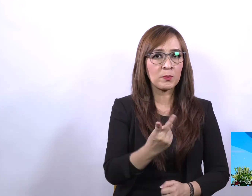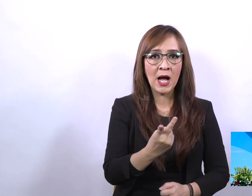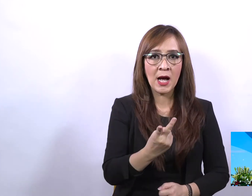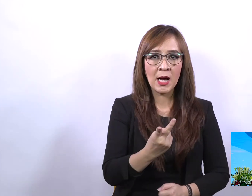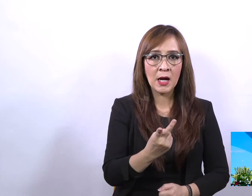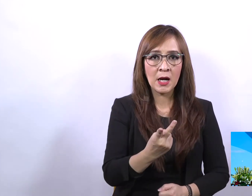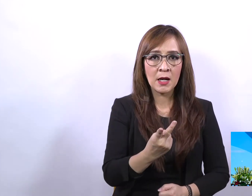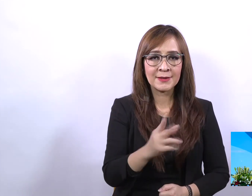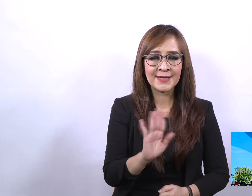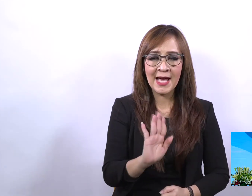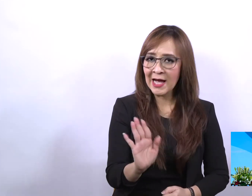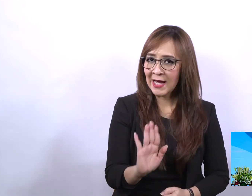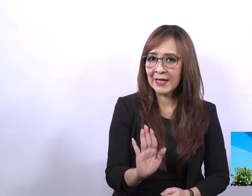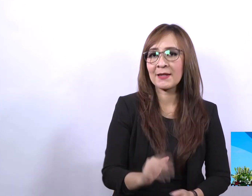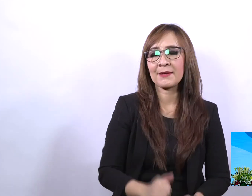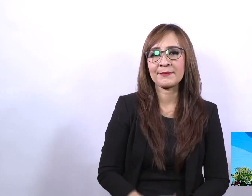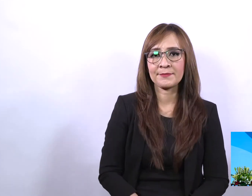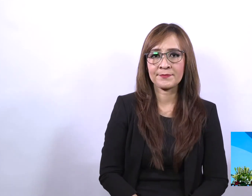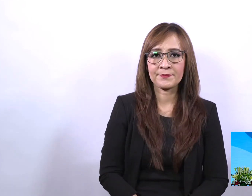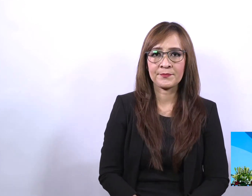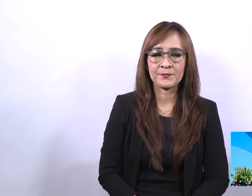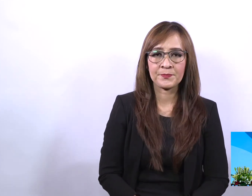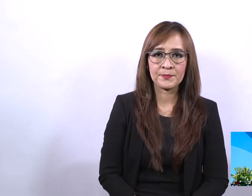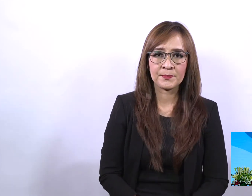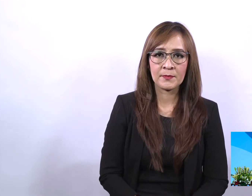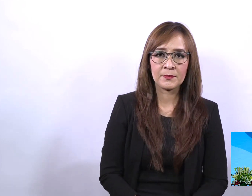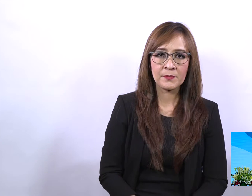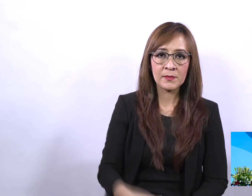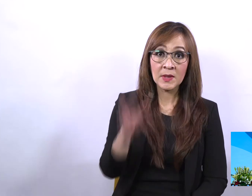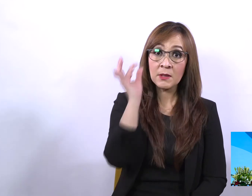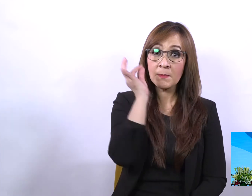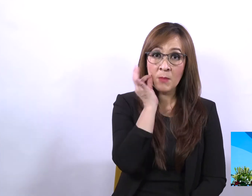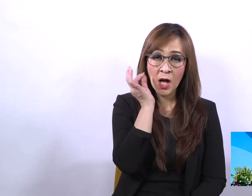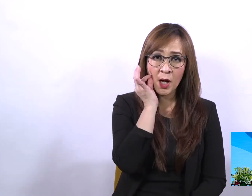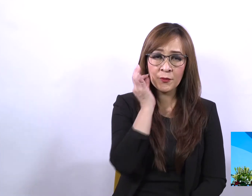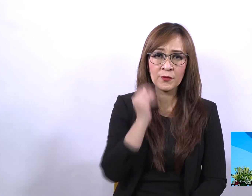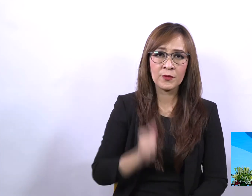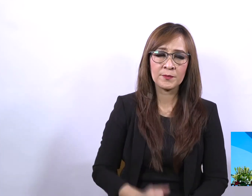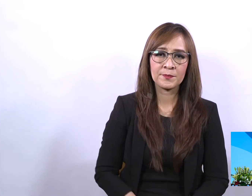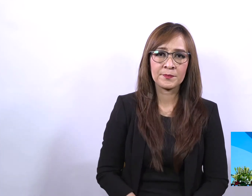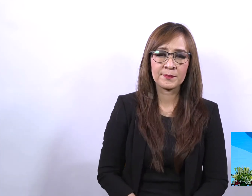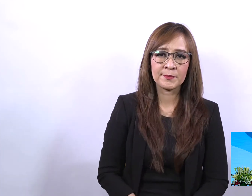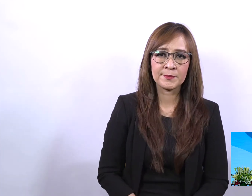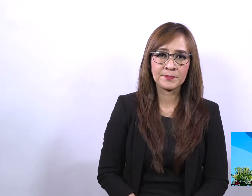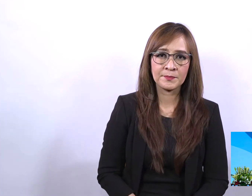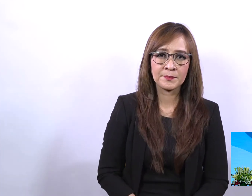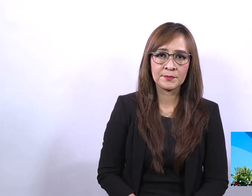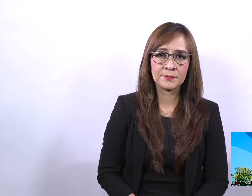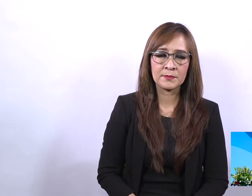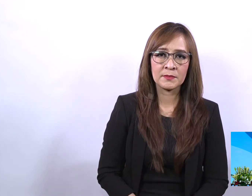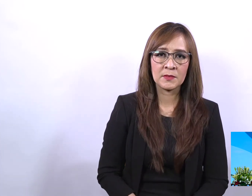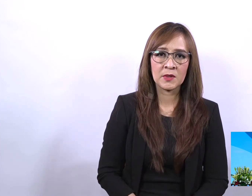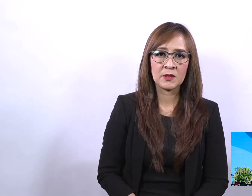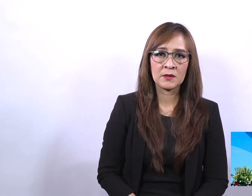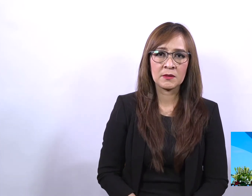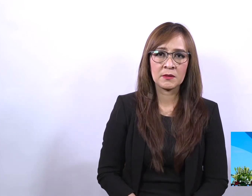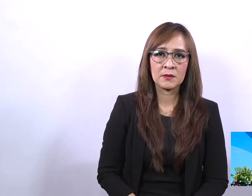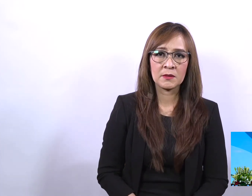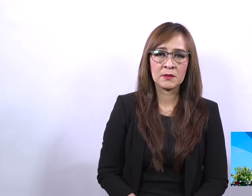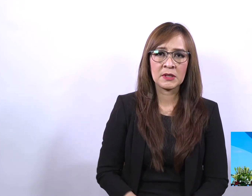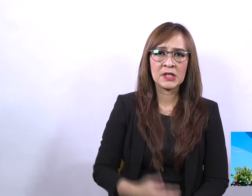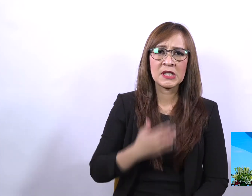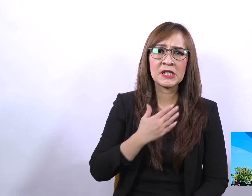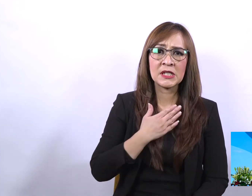Kenapa You are the problem eh sorry Hai I love you Hai